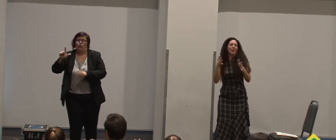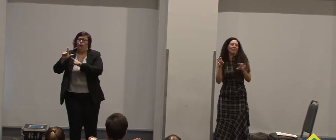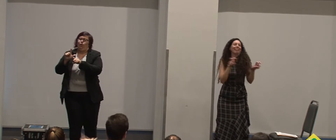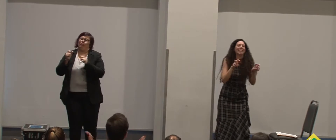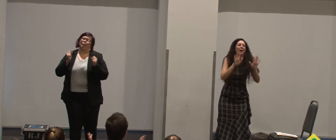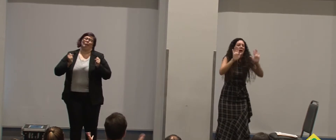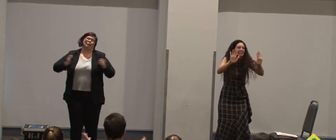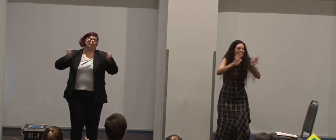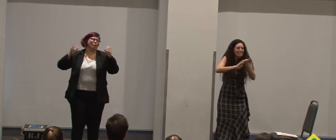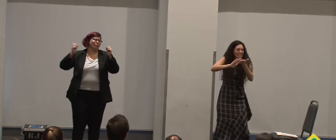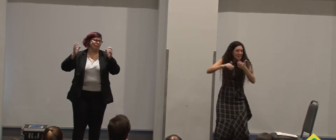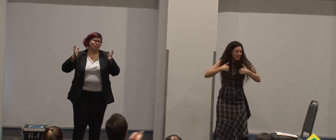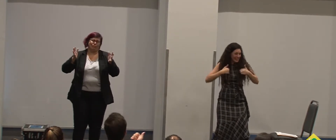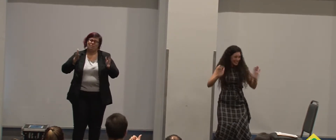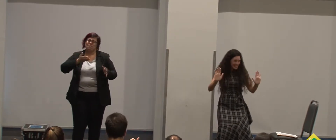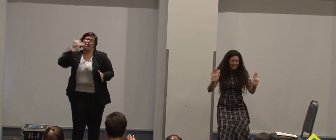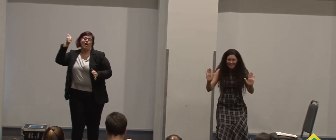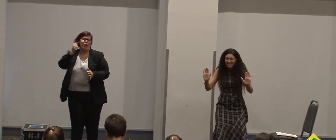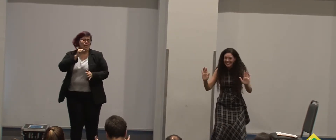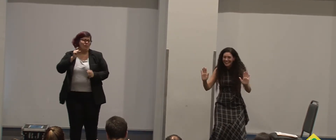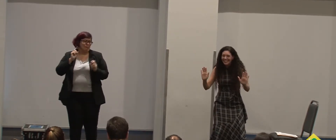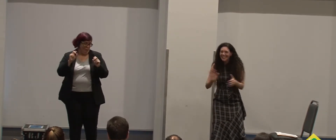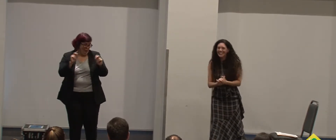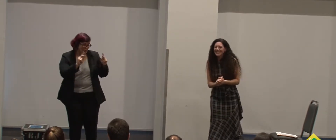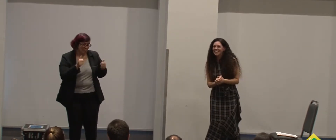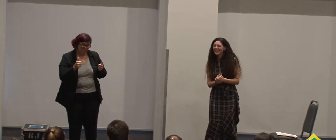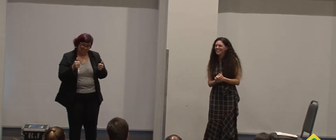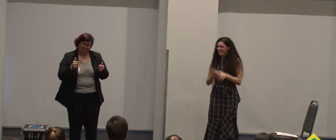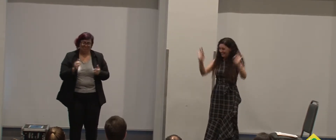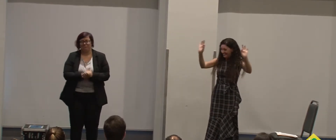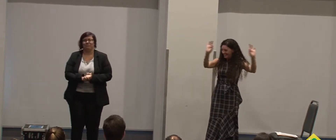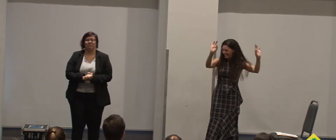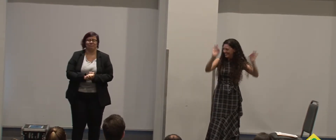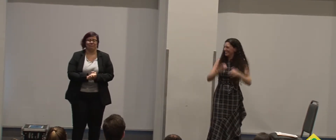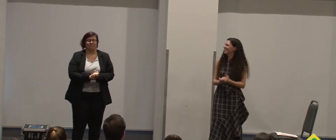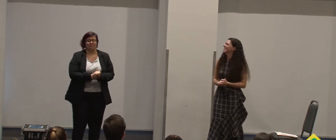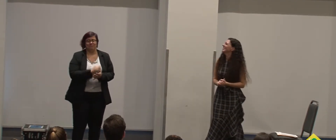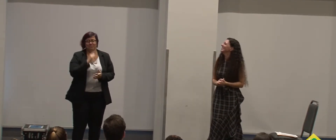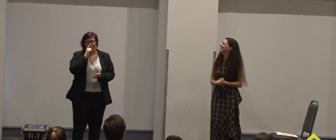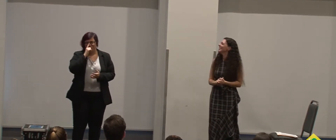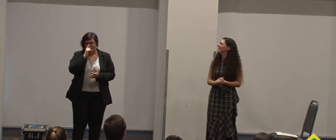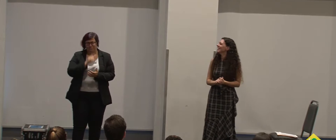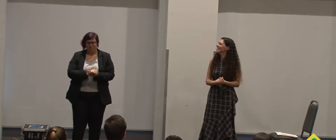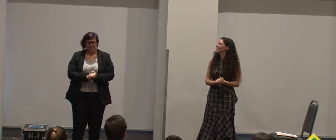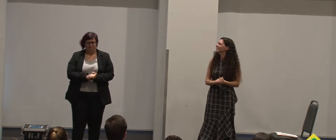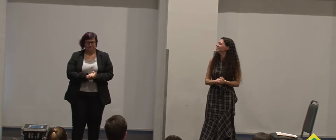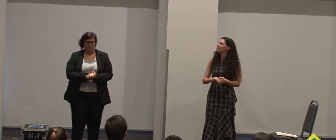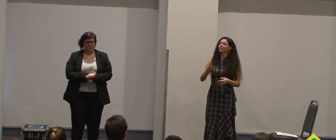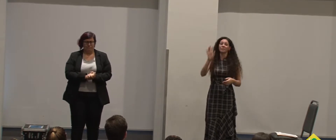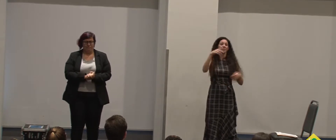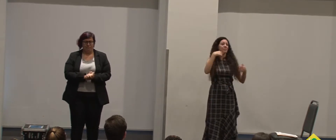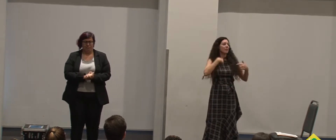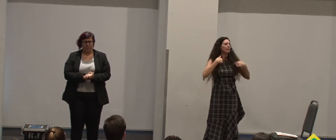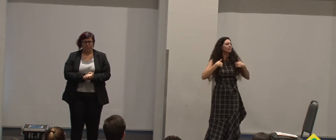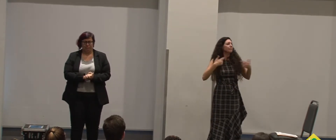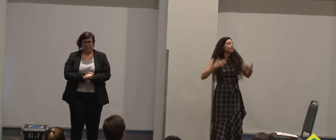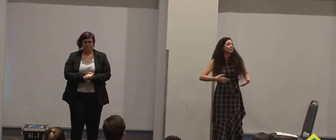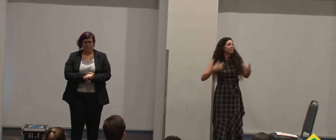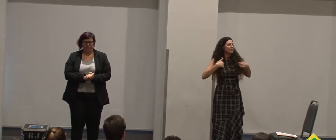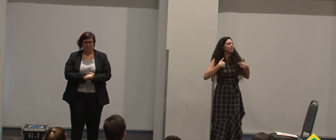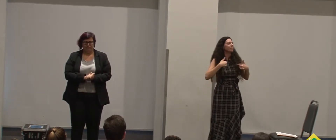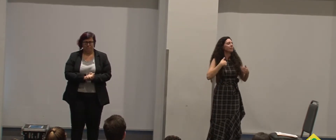estou aprendendo e estou sinalizando em ASL, mas temos tradução, ok?